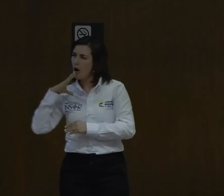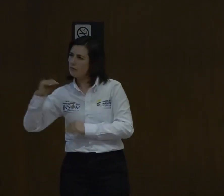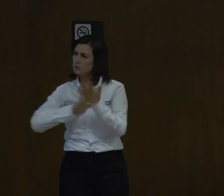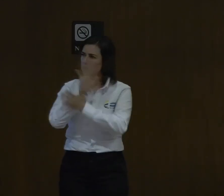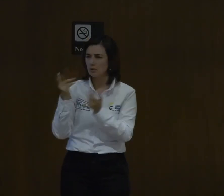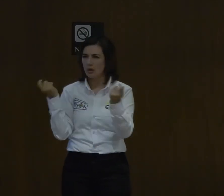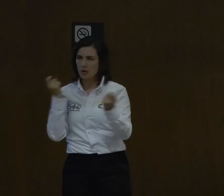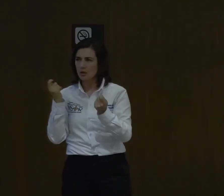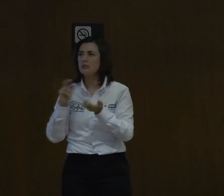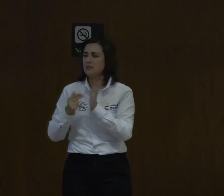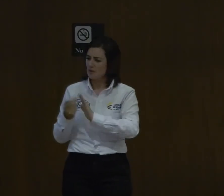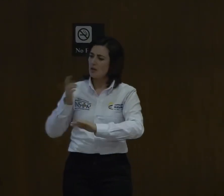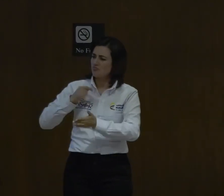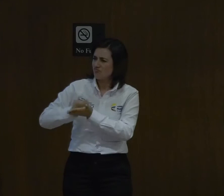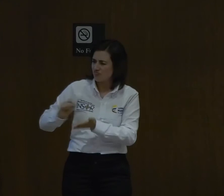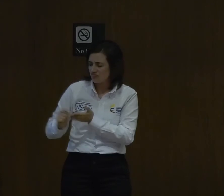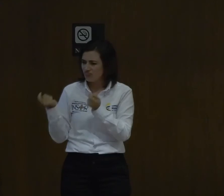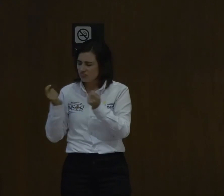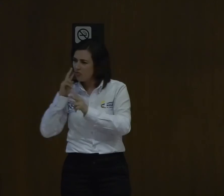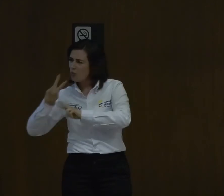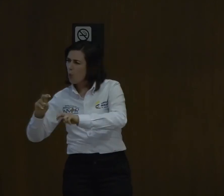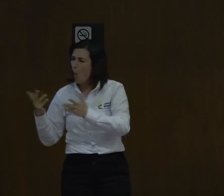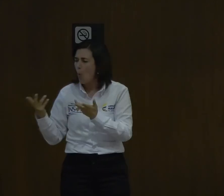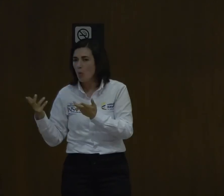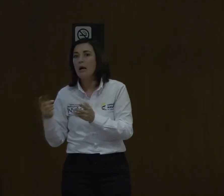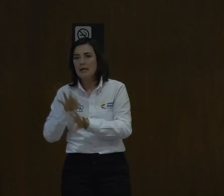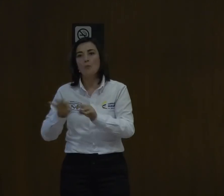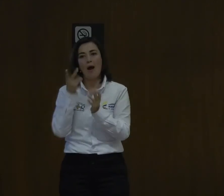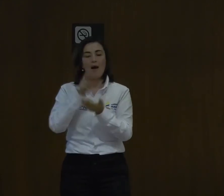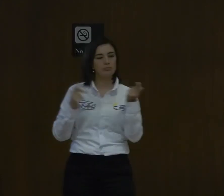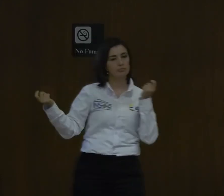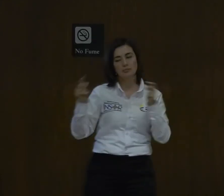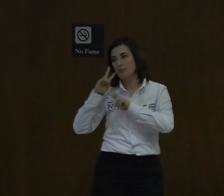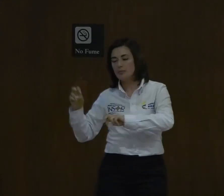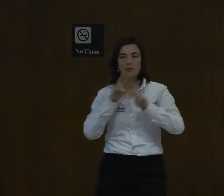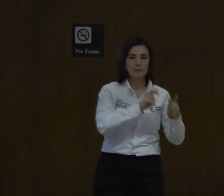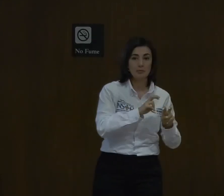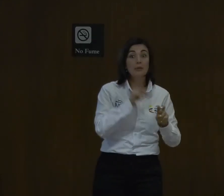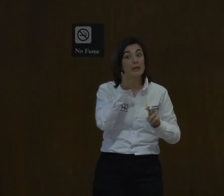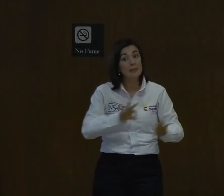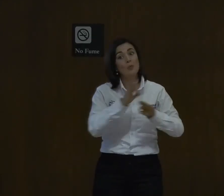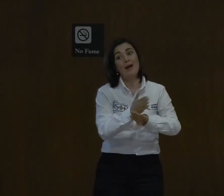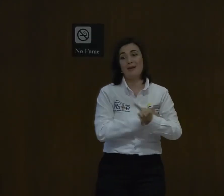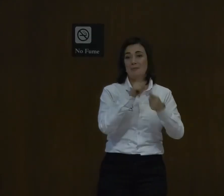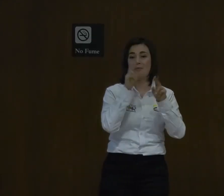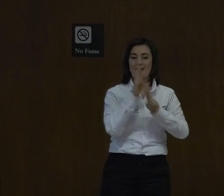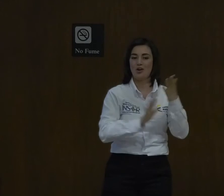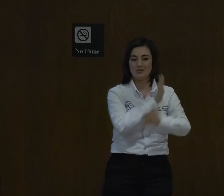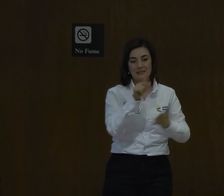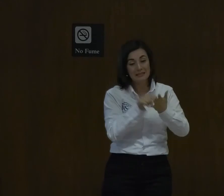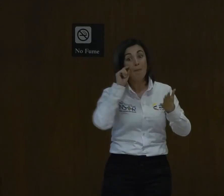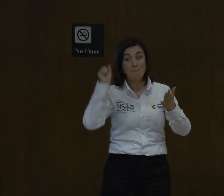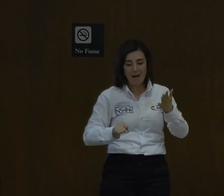no podría haberse conseguido, no se podría haber llegado a esto, de nuevo, sin el reconocimiento de las lenguas de señas como